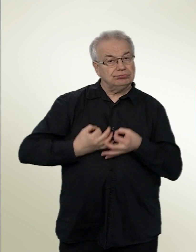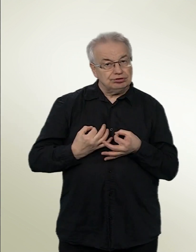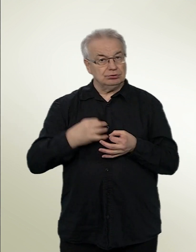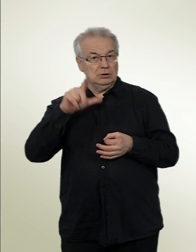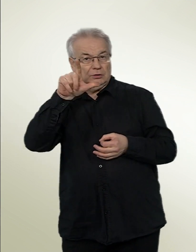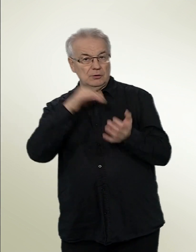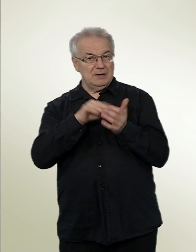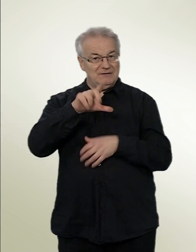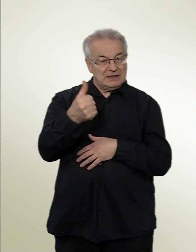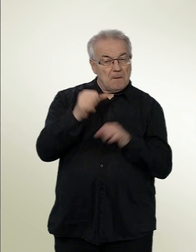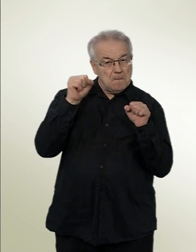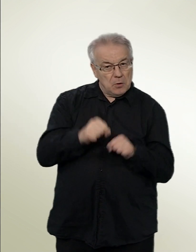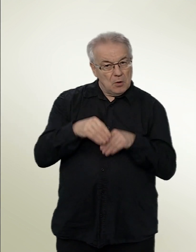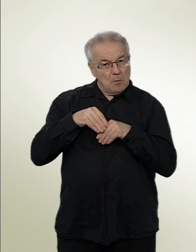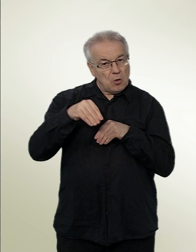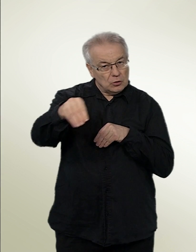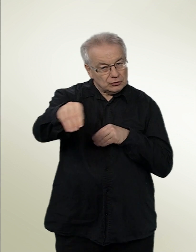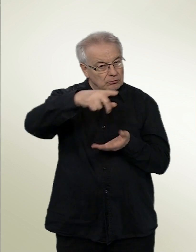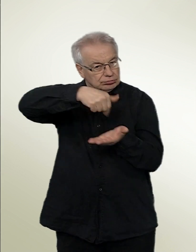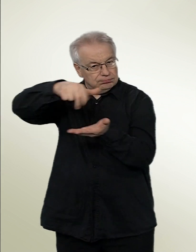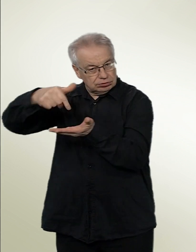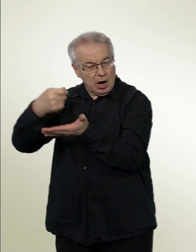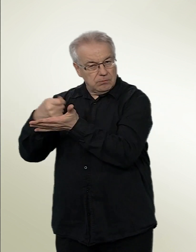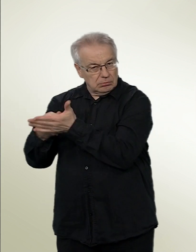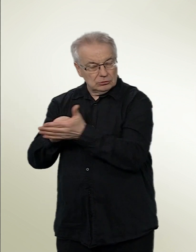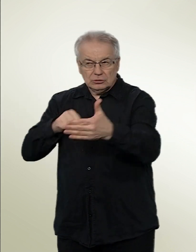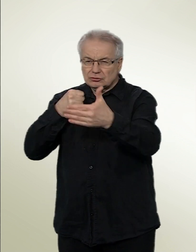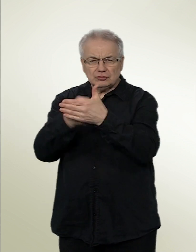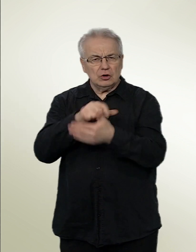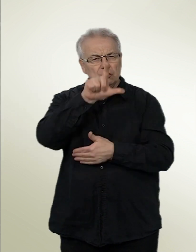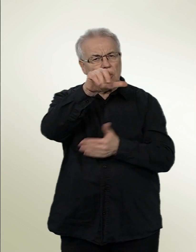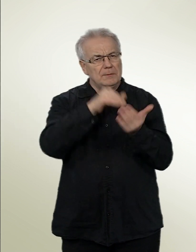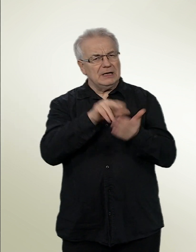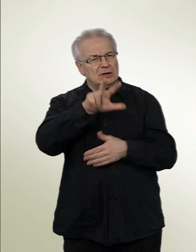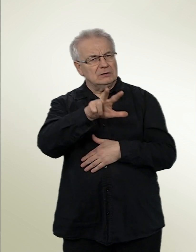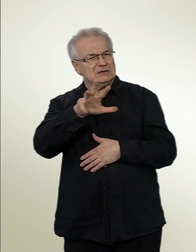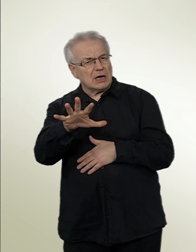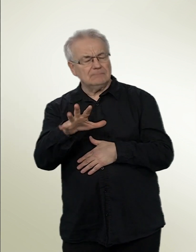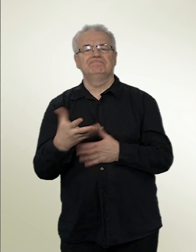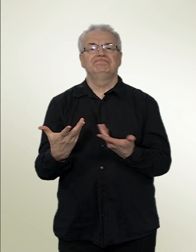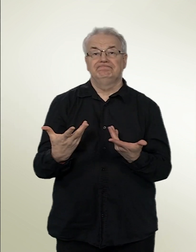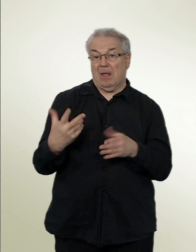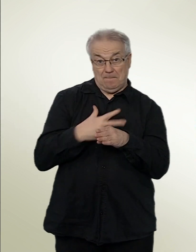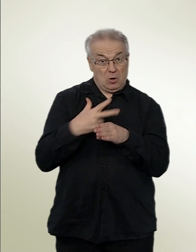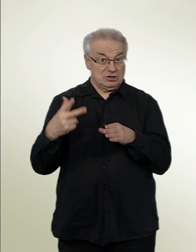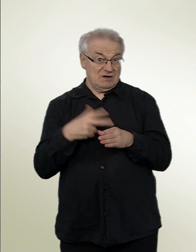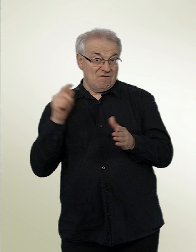2021 permet de prolonger la perception de ces impôts jusqu'en 2035. Comme ce projet nécessite une modification